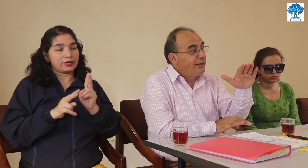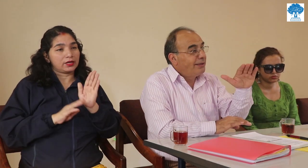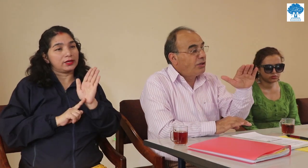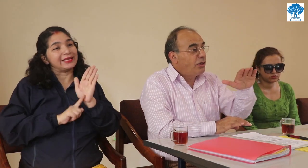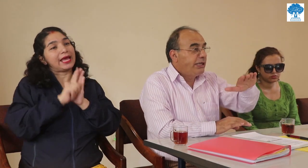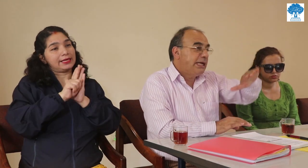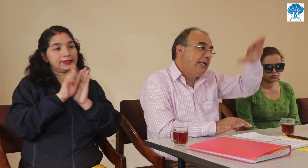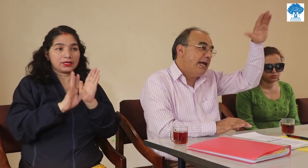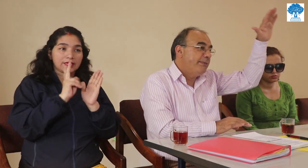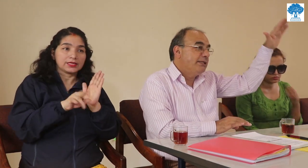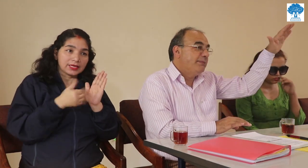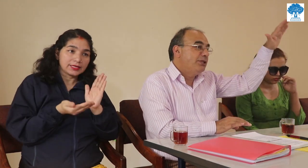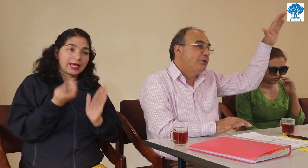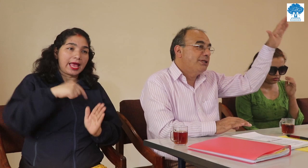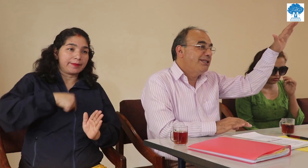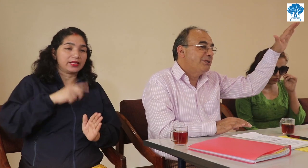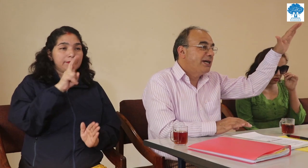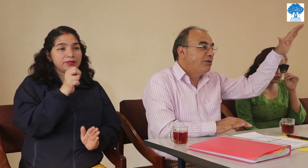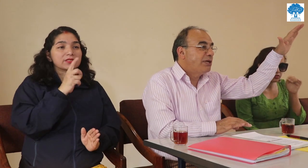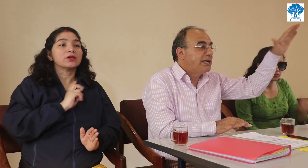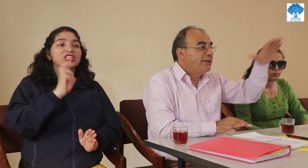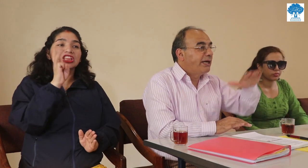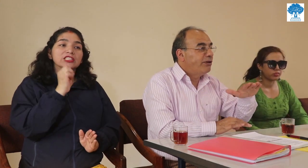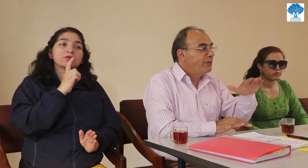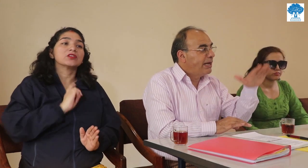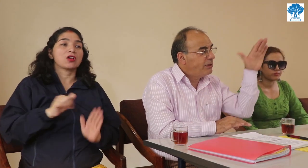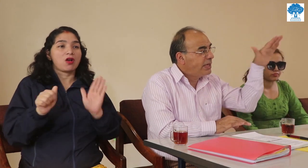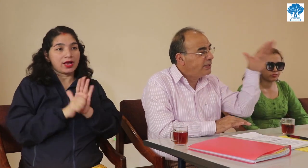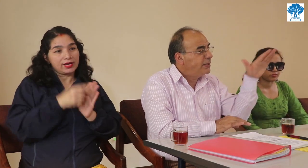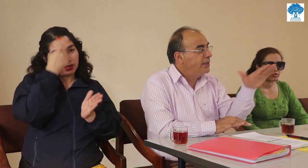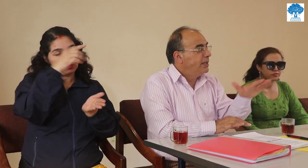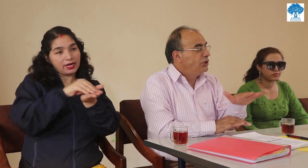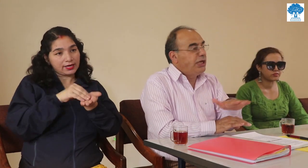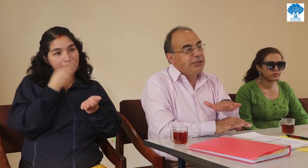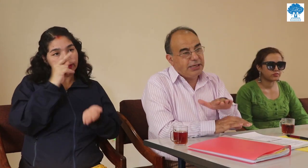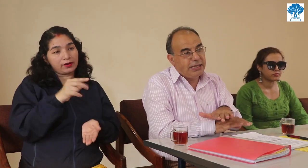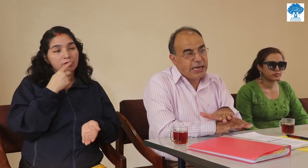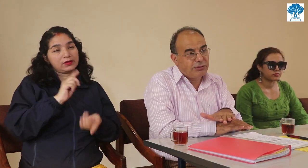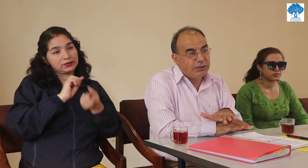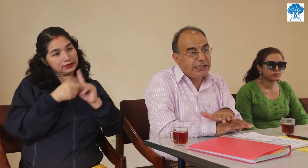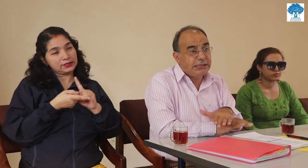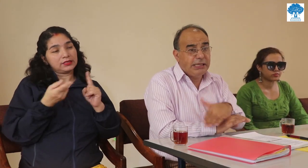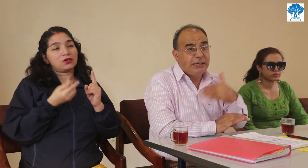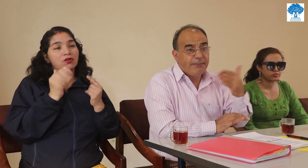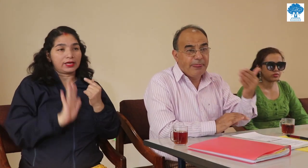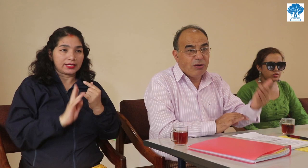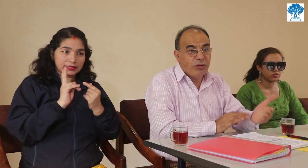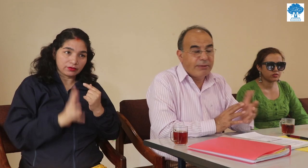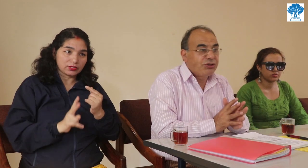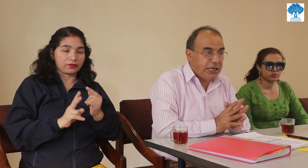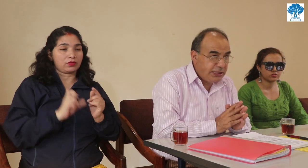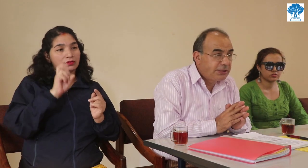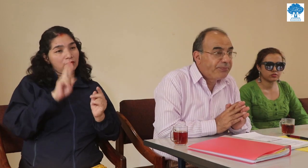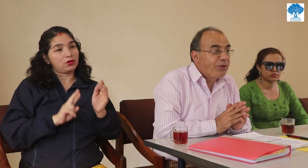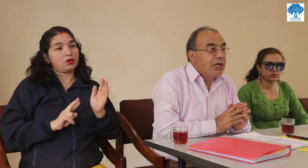छ. तर यसलाई यदि हामीले चाहिँ 20-30 अगाडिको डाटासँग हेऱ्यौँ भने हामीले ड्रास्टिकली चेन्ज गरेर लिइरहेको छौँ. त्यसैले स्टिल वी